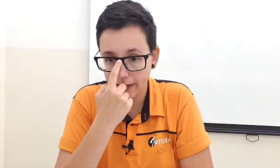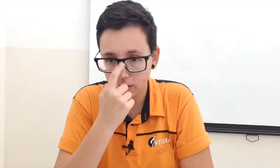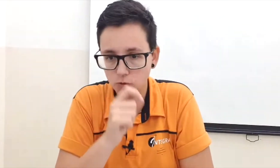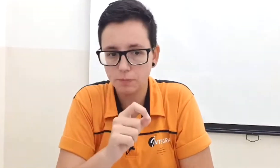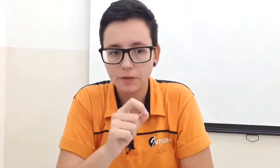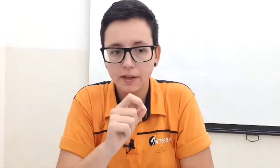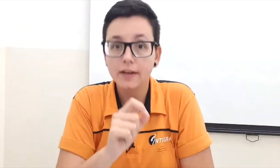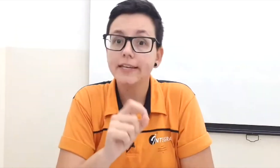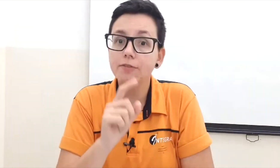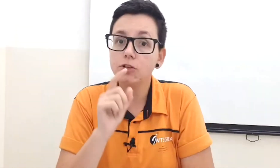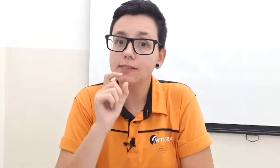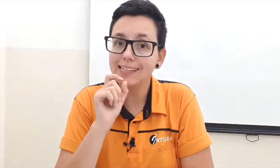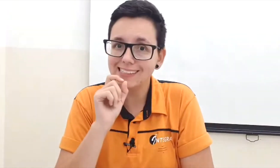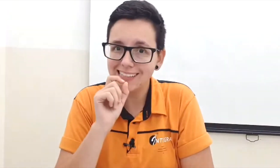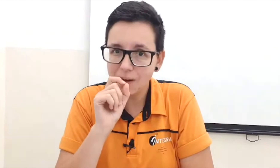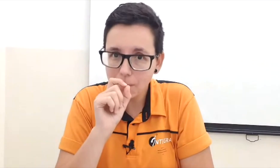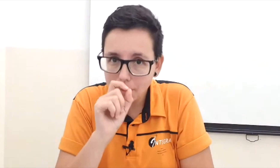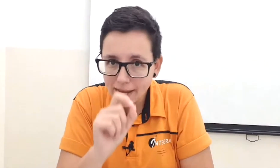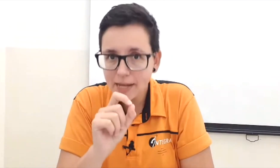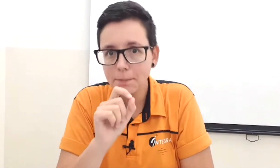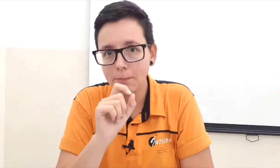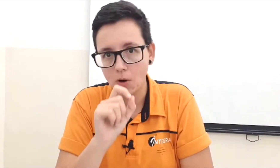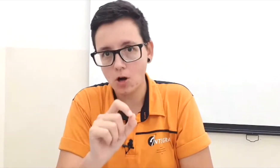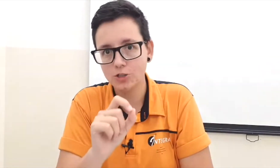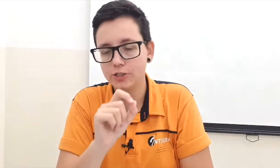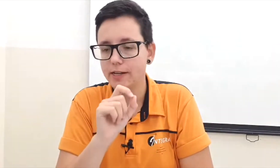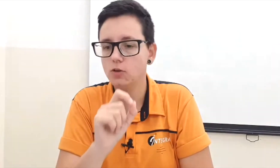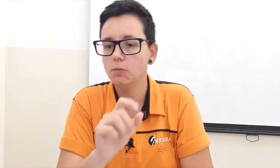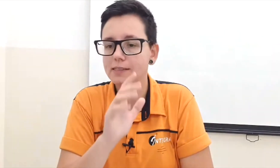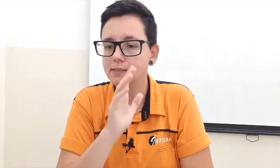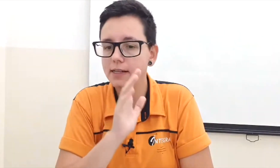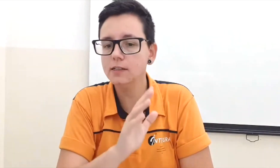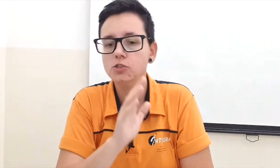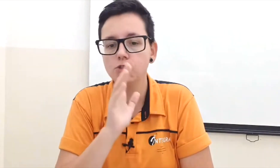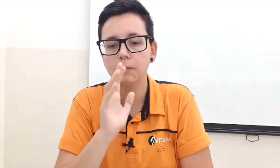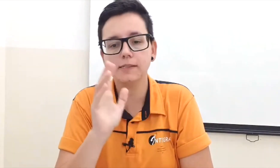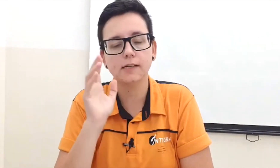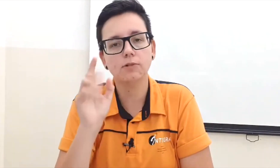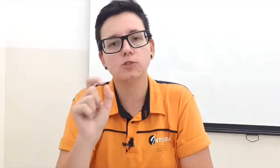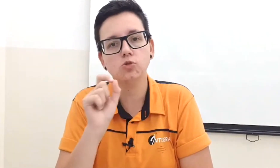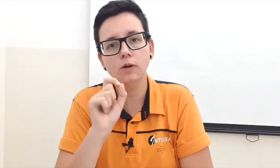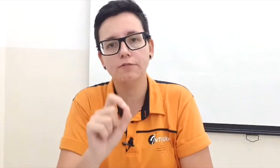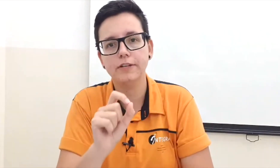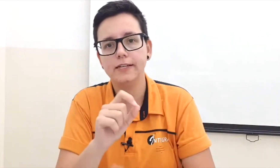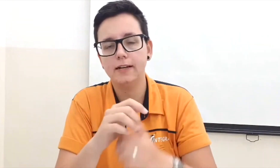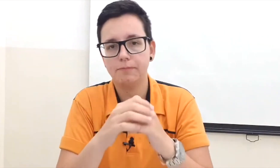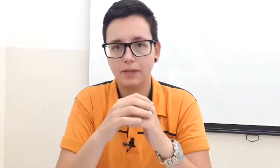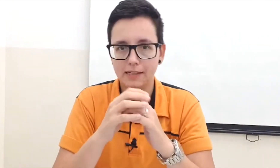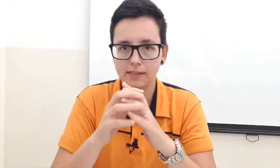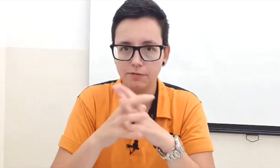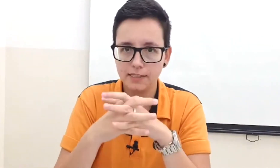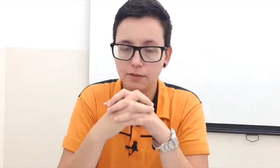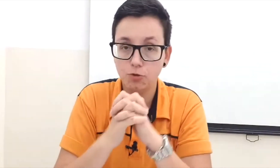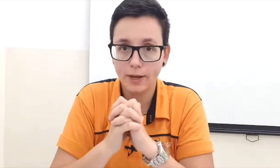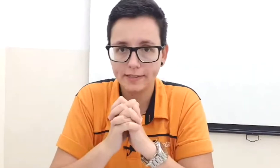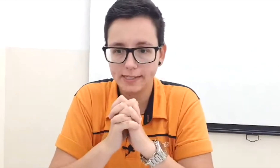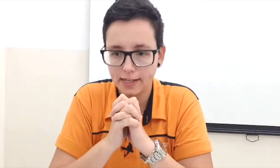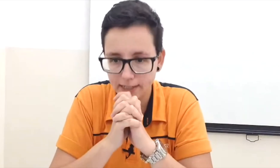percebendo que você também pode ter uma transformação na sua vida através da fluência na